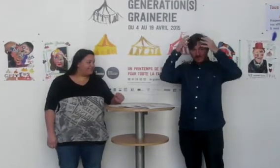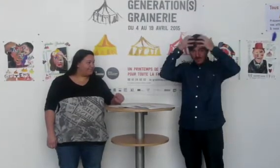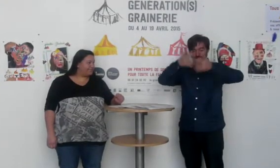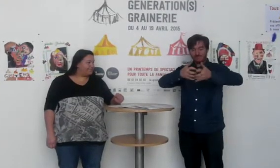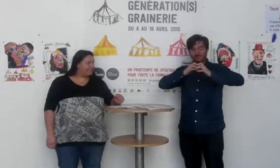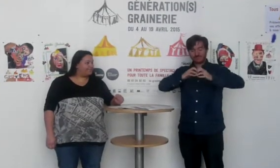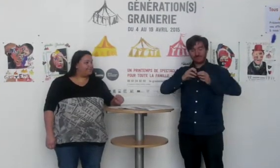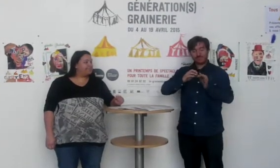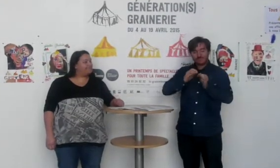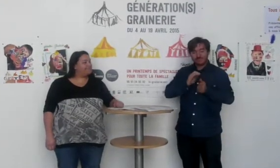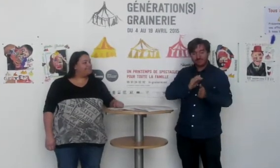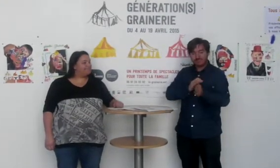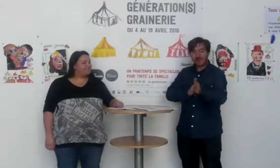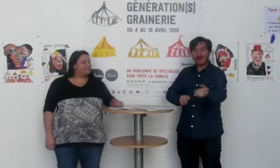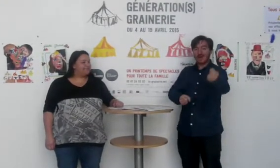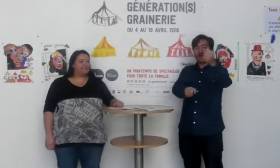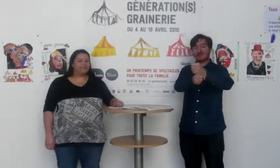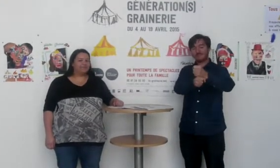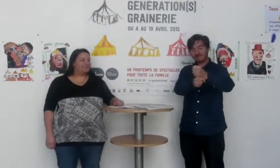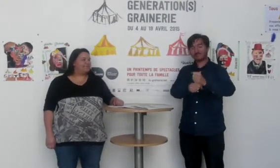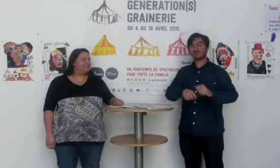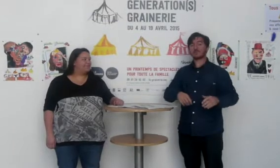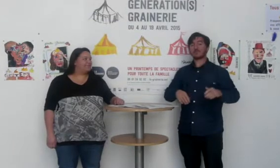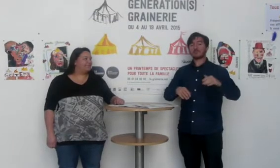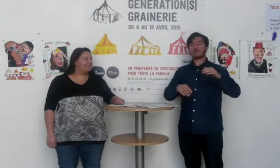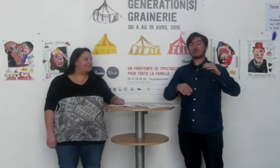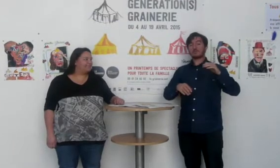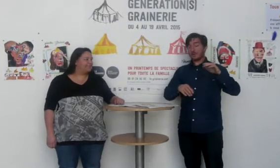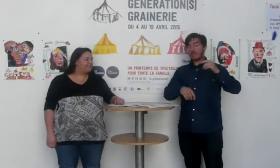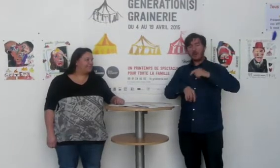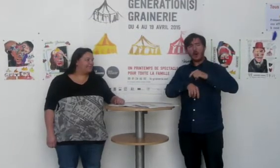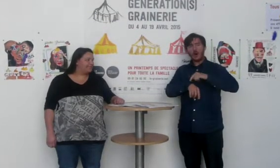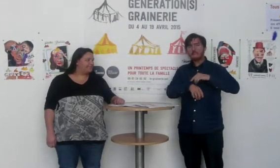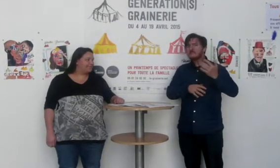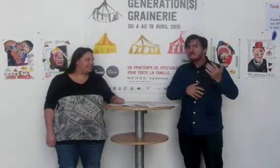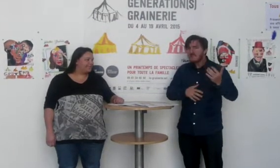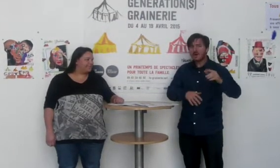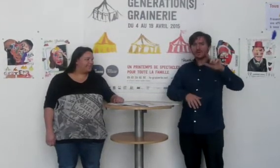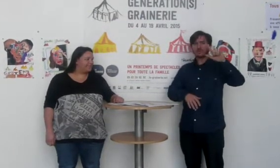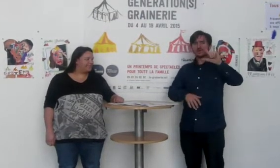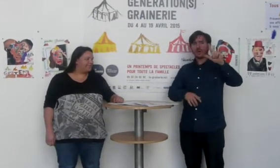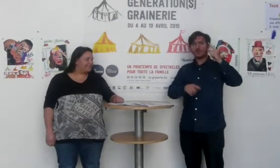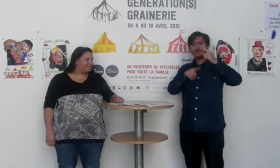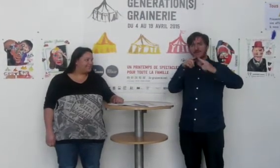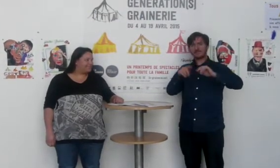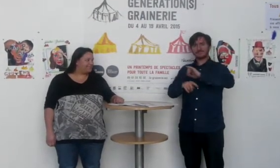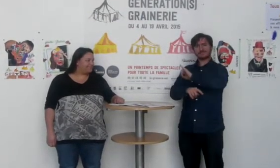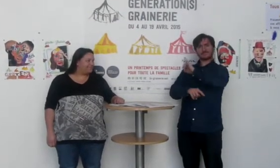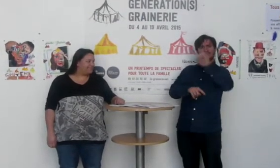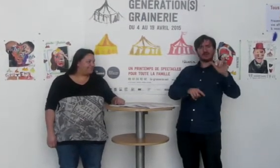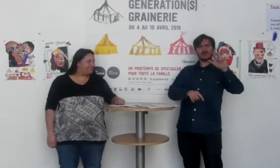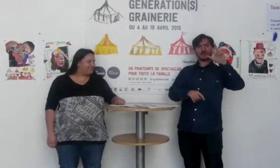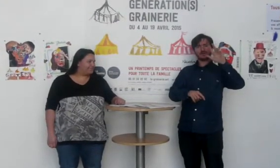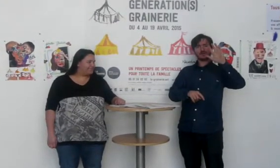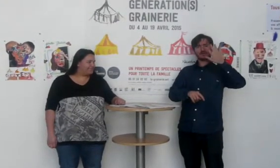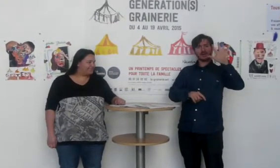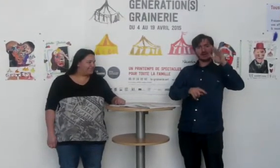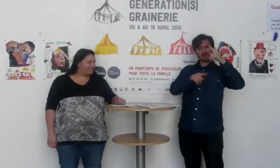et du cheminement créatif dans le cadre du festival Méli-Mélo de 14h30 à 17h30 le samedi 11 avril.